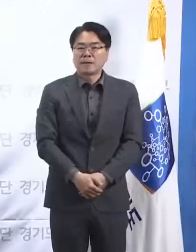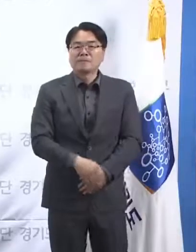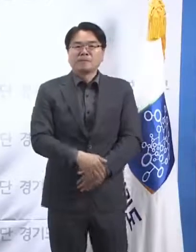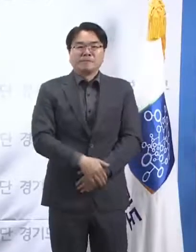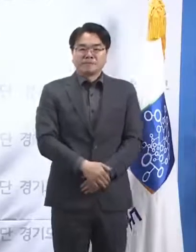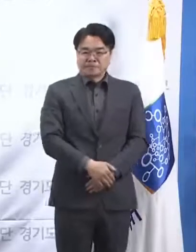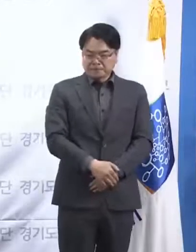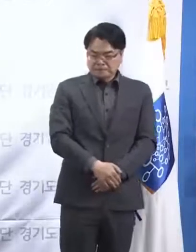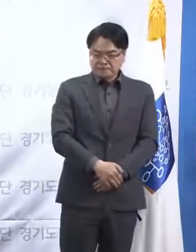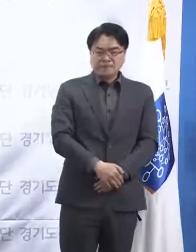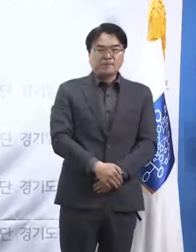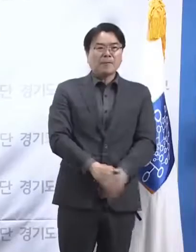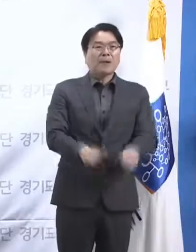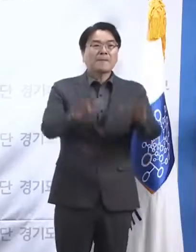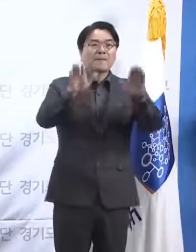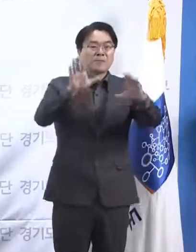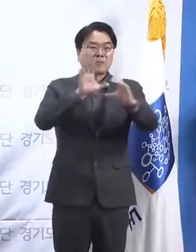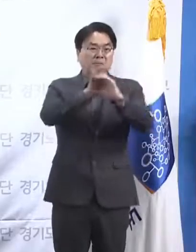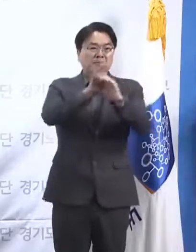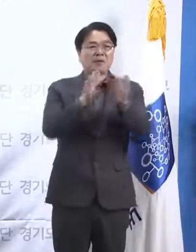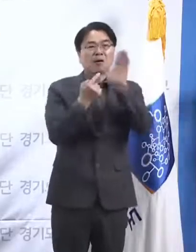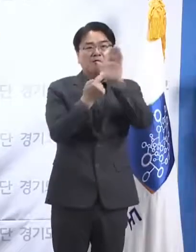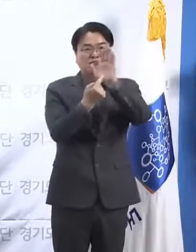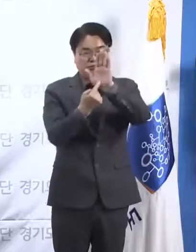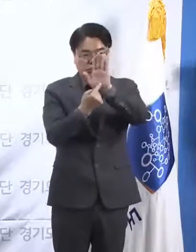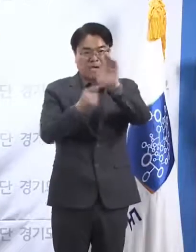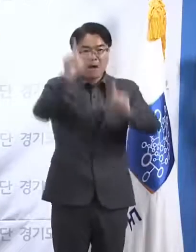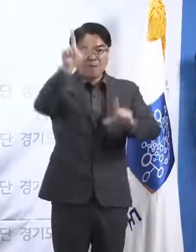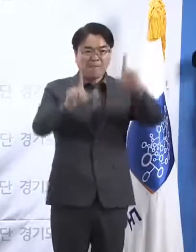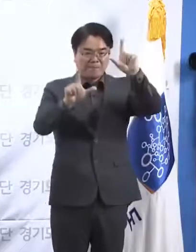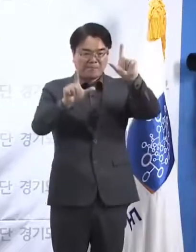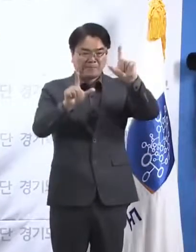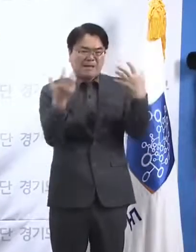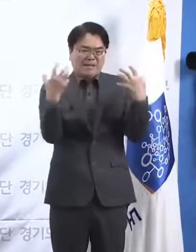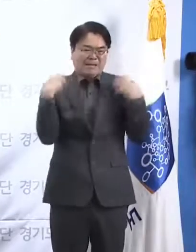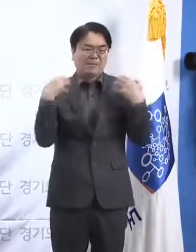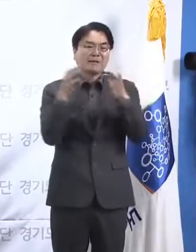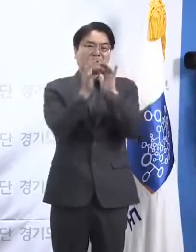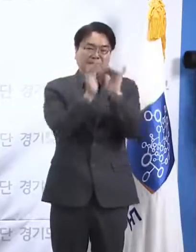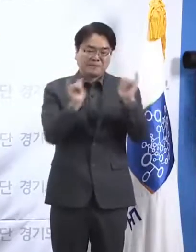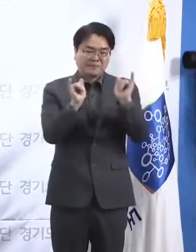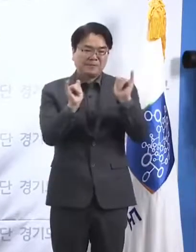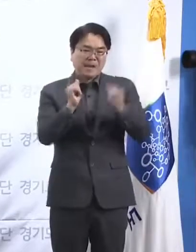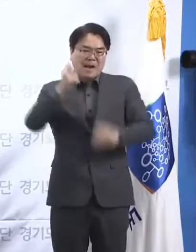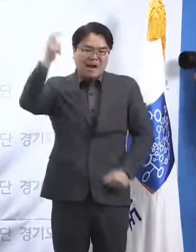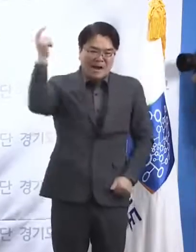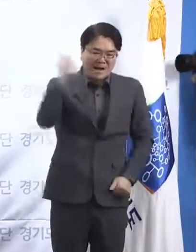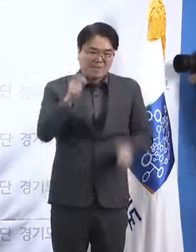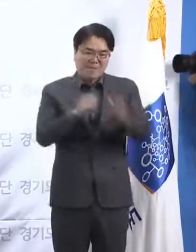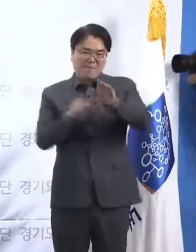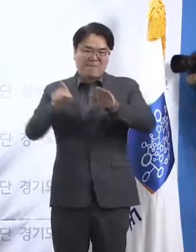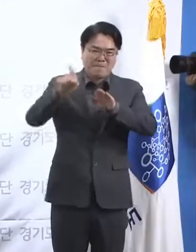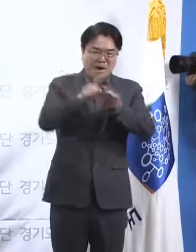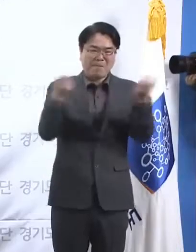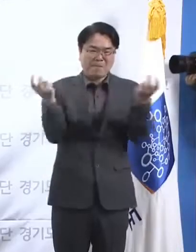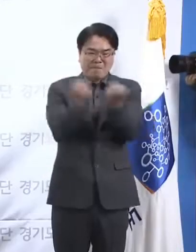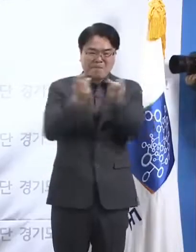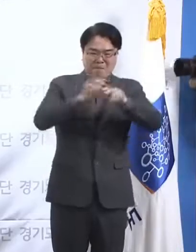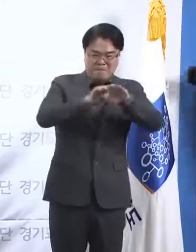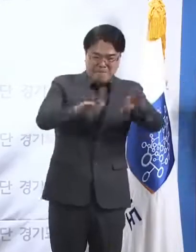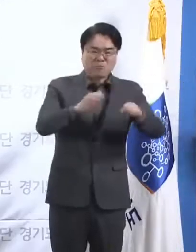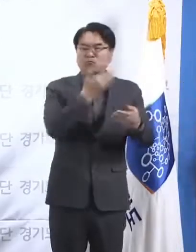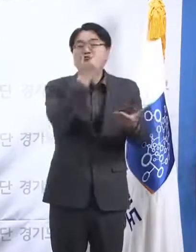사실 코로나19 방역은 방역 당국의 선제적이고도 강력한 조치가 매우 중요합니다만 거기에